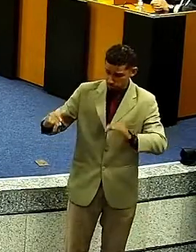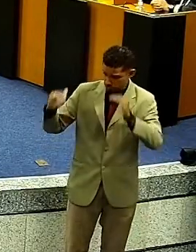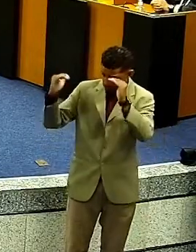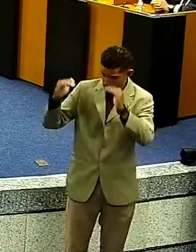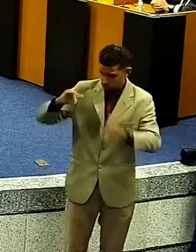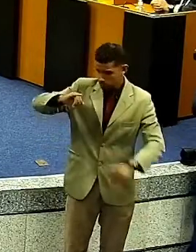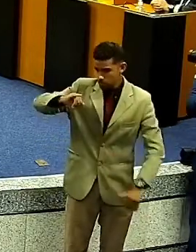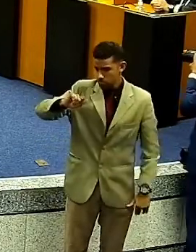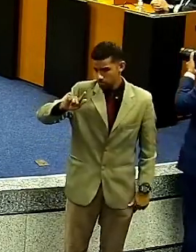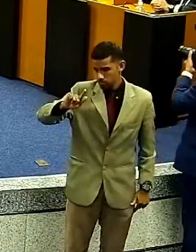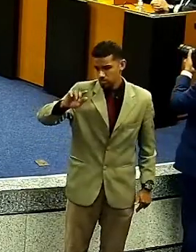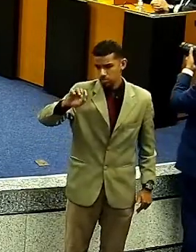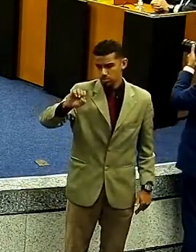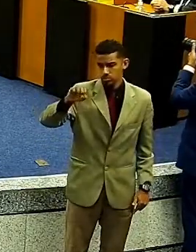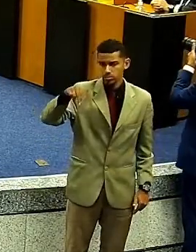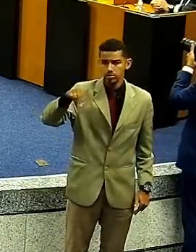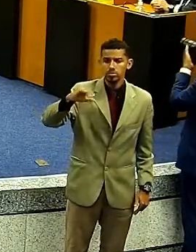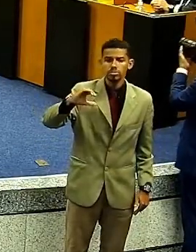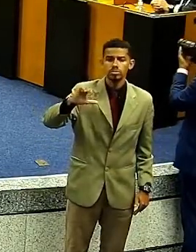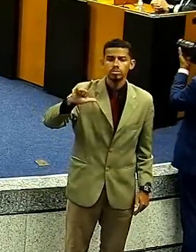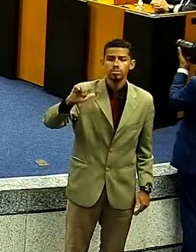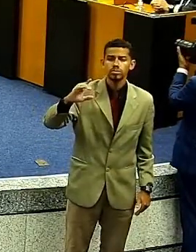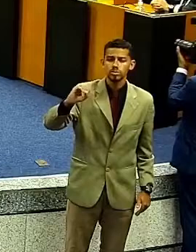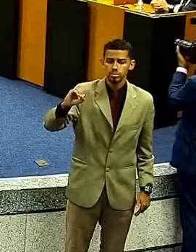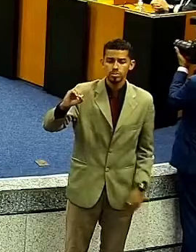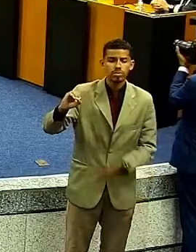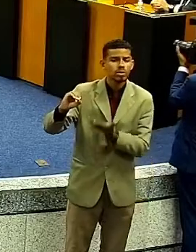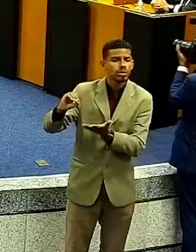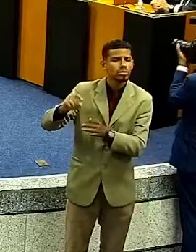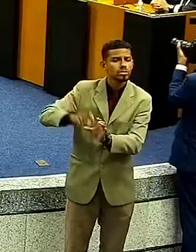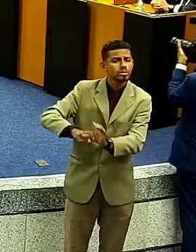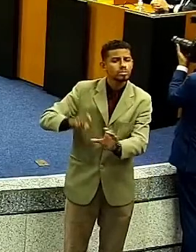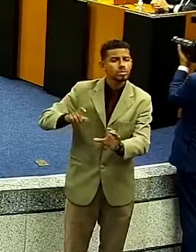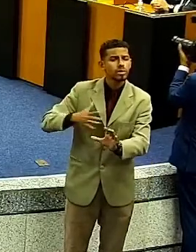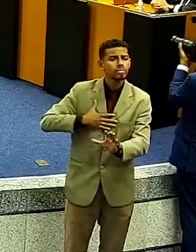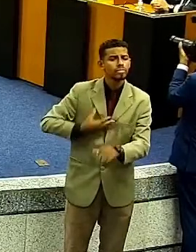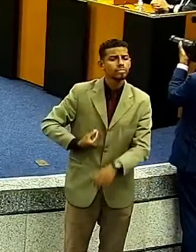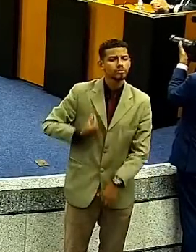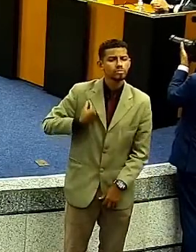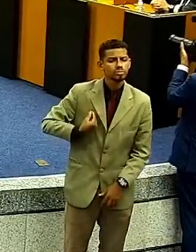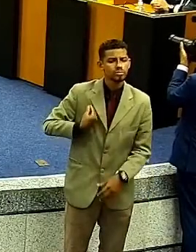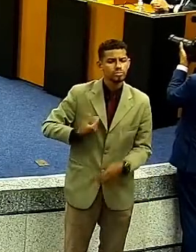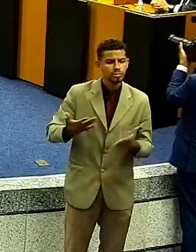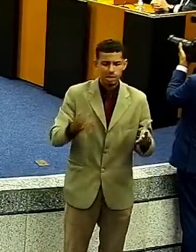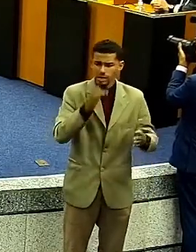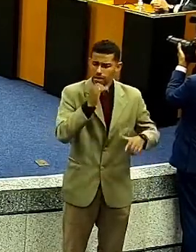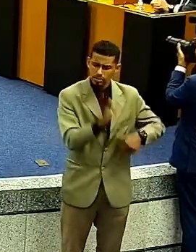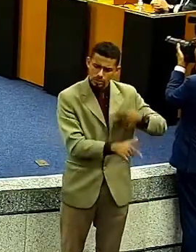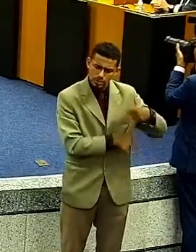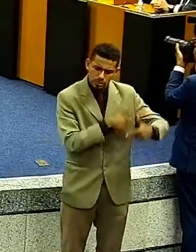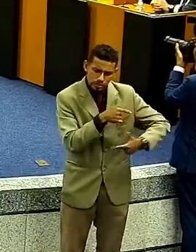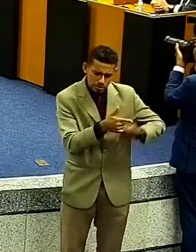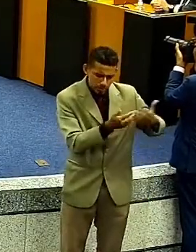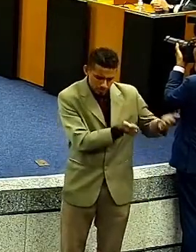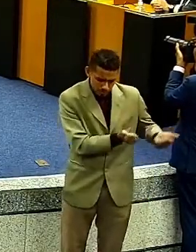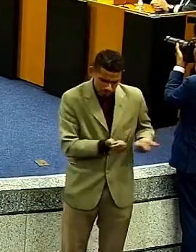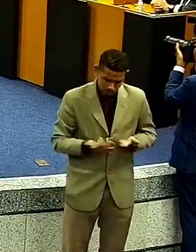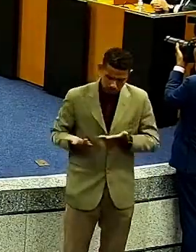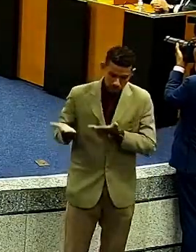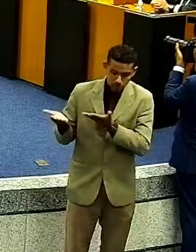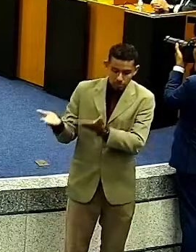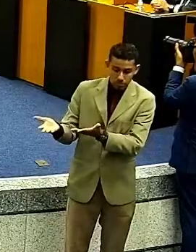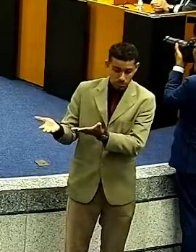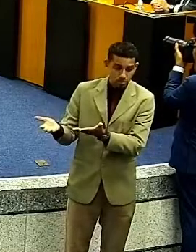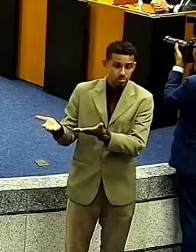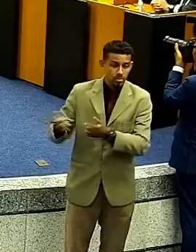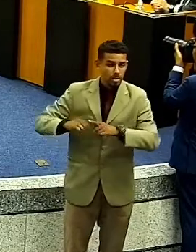a impermanência da vida impõe a mim deixar a ribalta mas